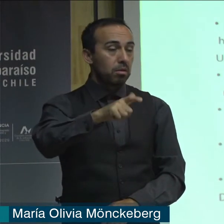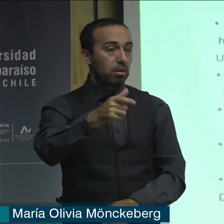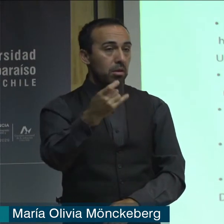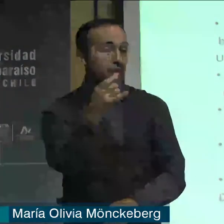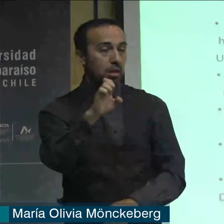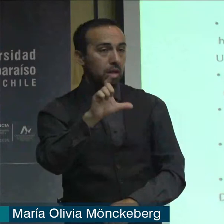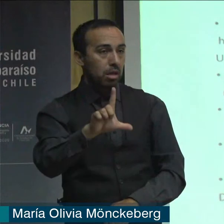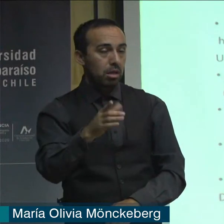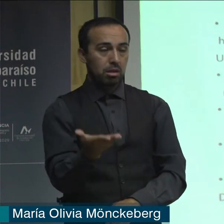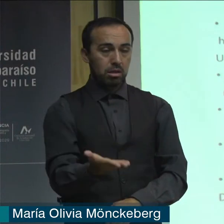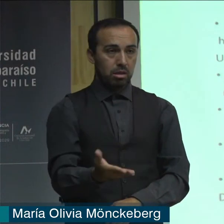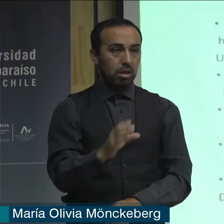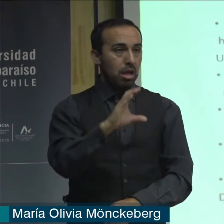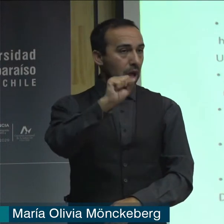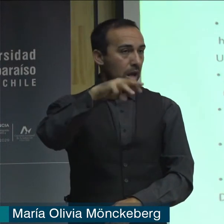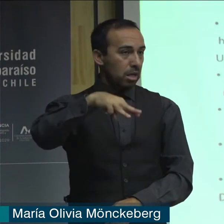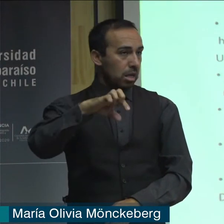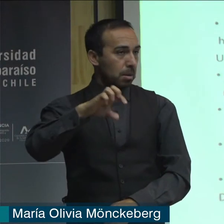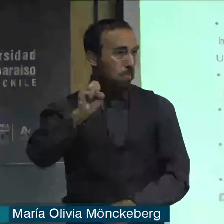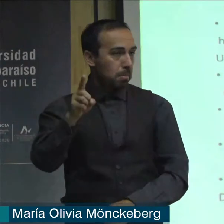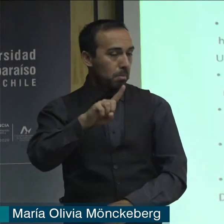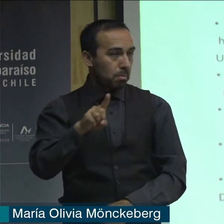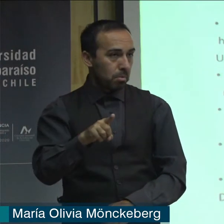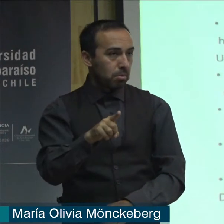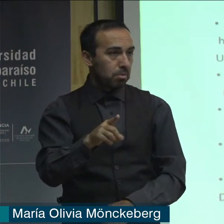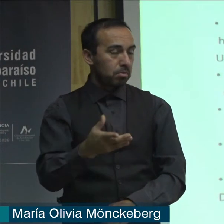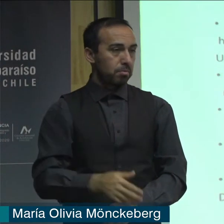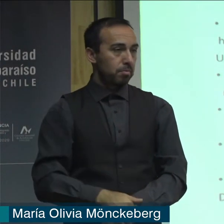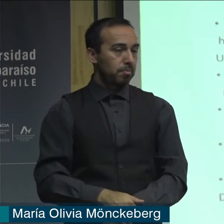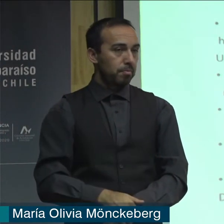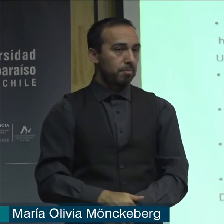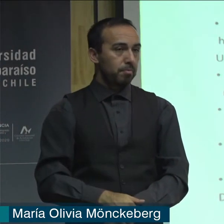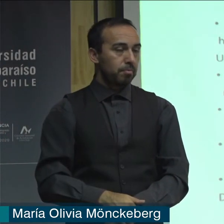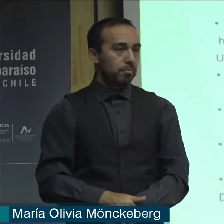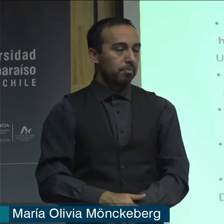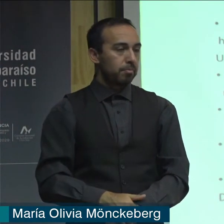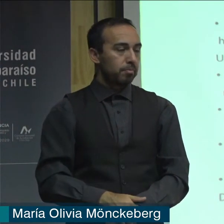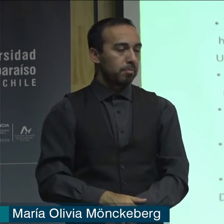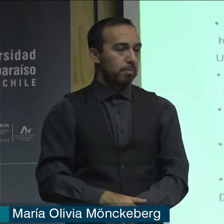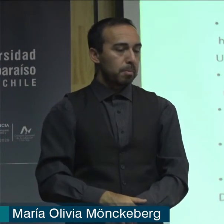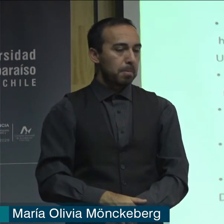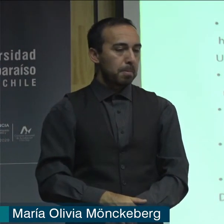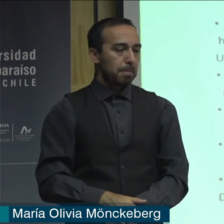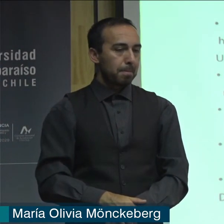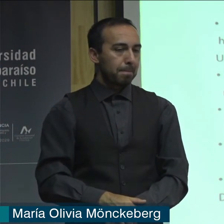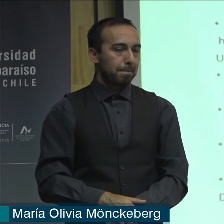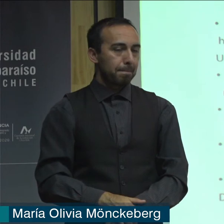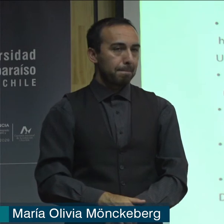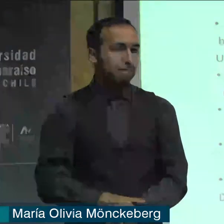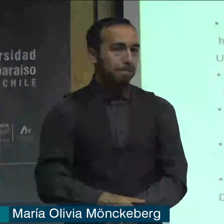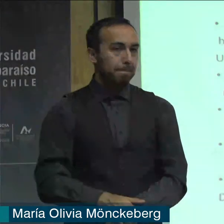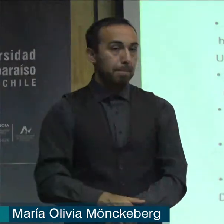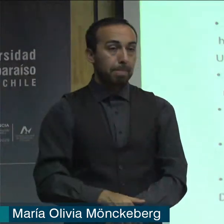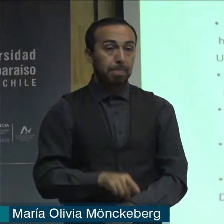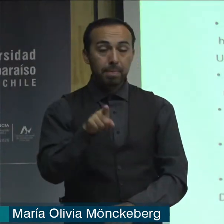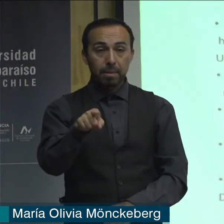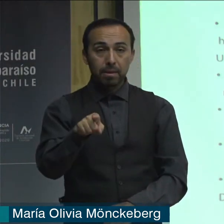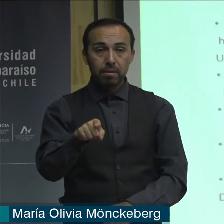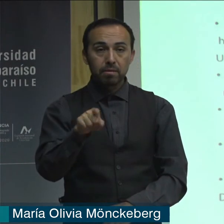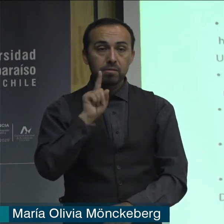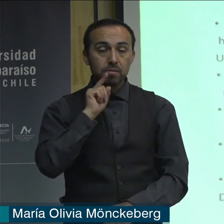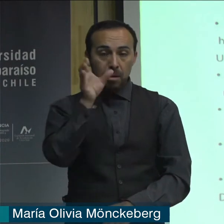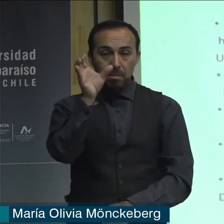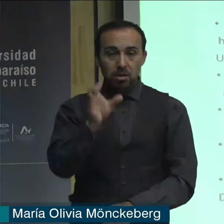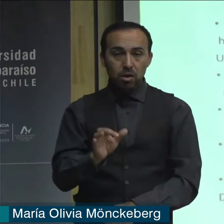Ernesto silvama fayuui en San Carlos de apoquindo las Condes y Federico Valdés La